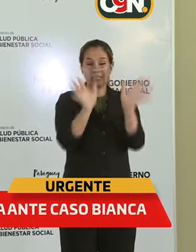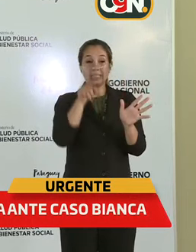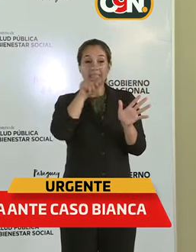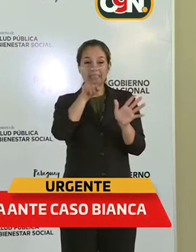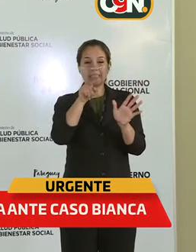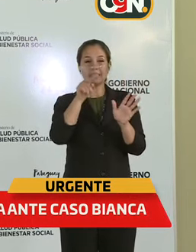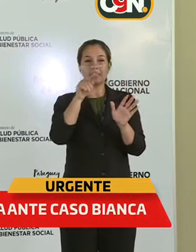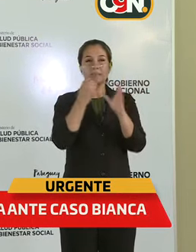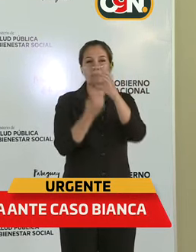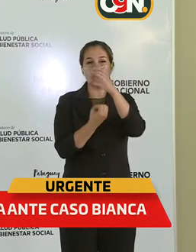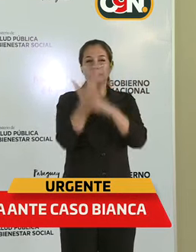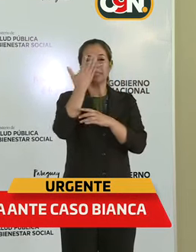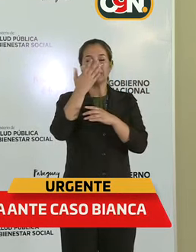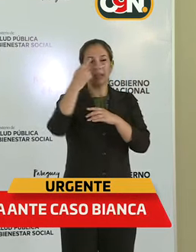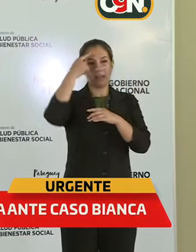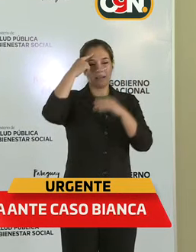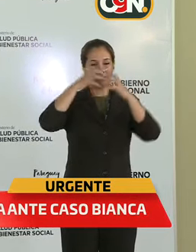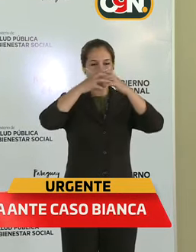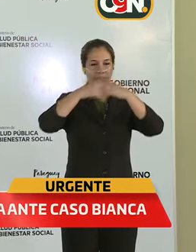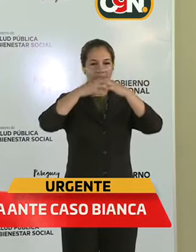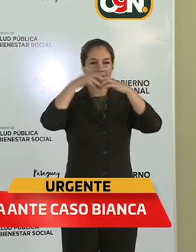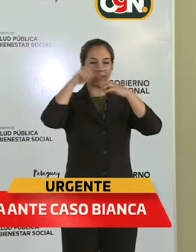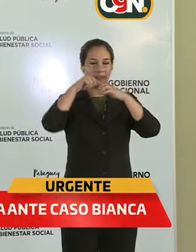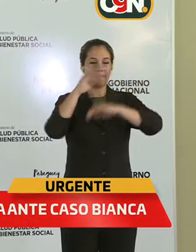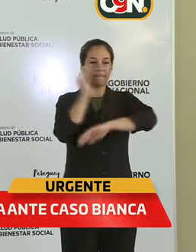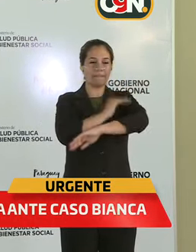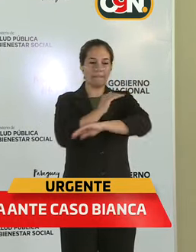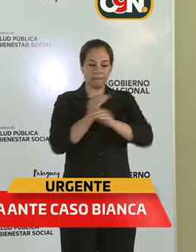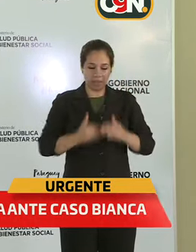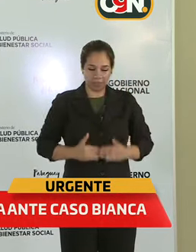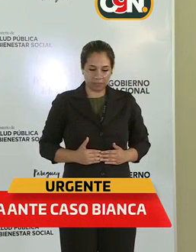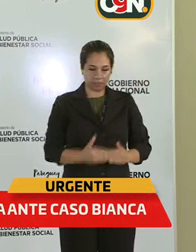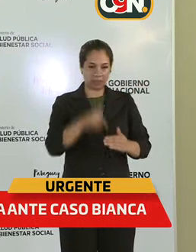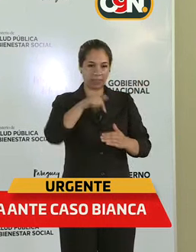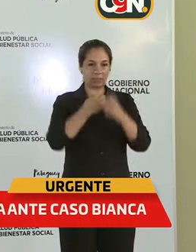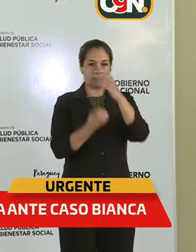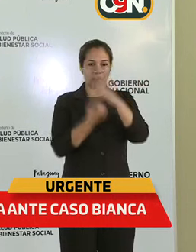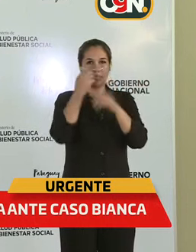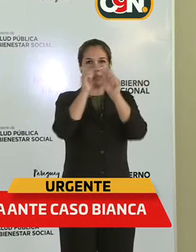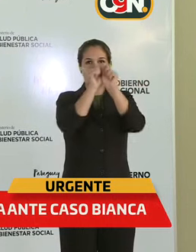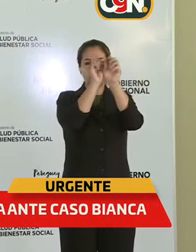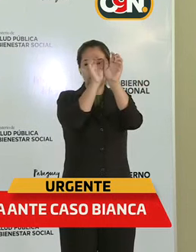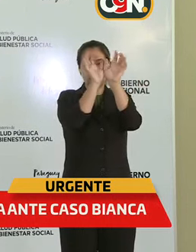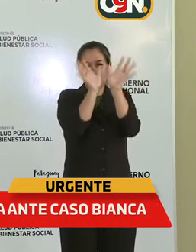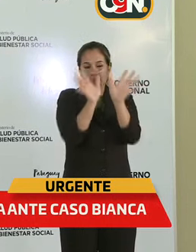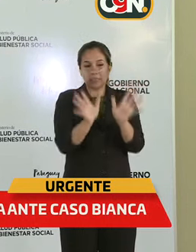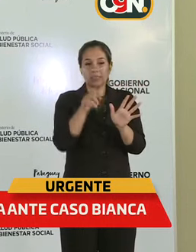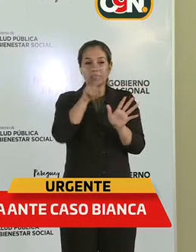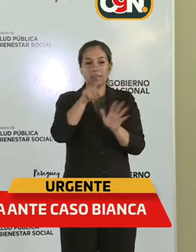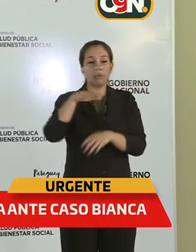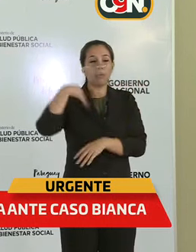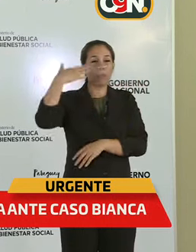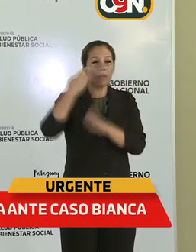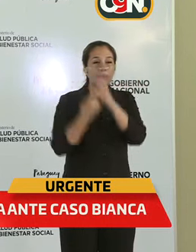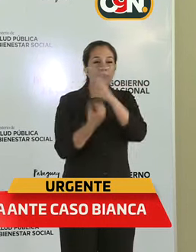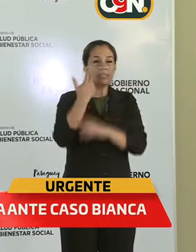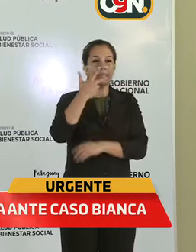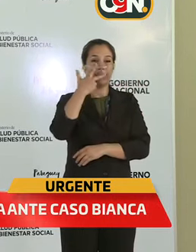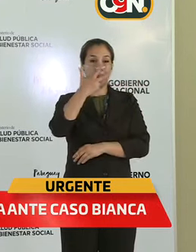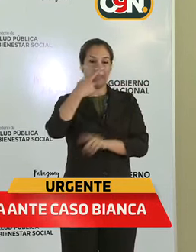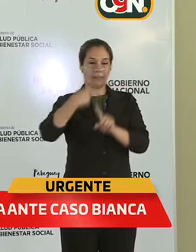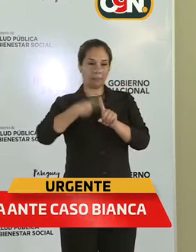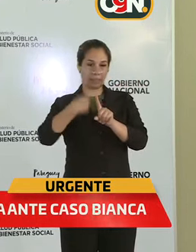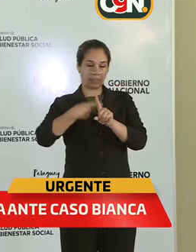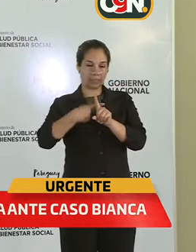del momento de la formación misma de las neuronas de manera prenatal y va evolucionando y la sintomatología se presenta a los 3 meses. Y los